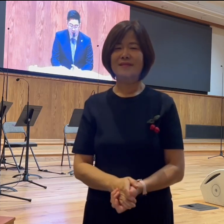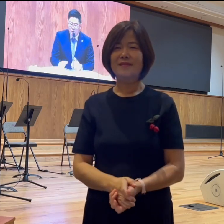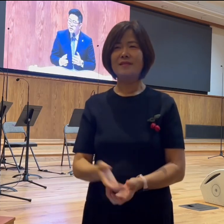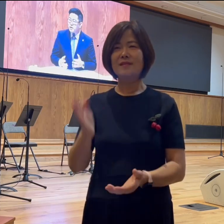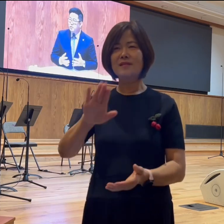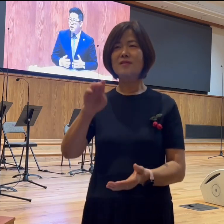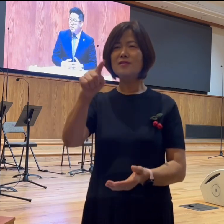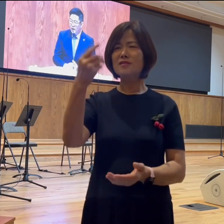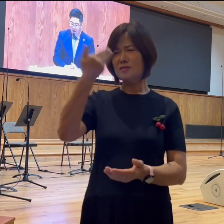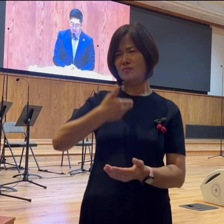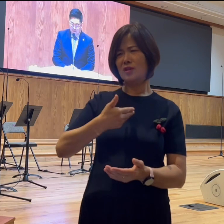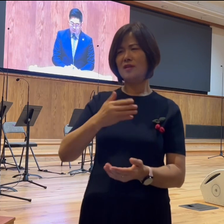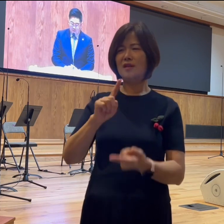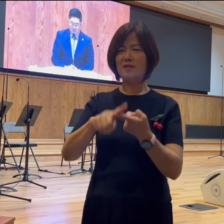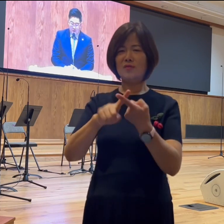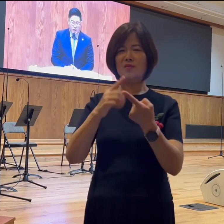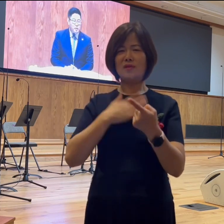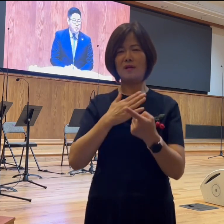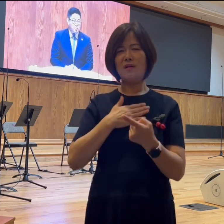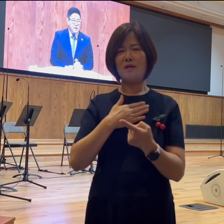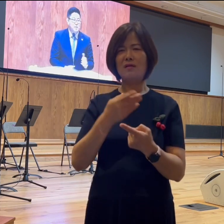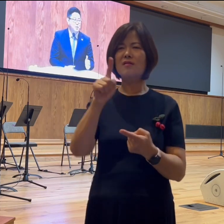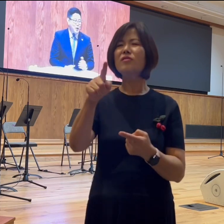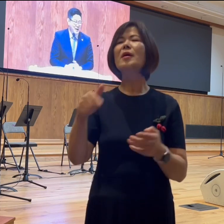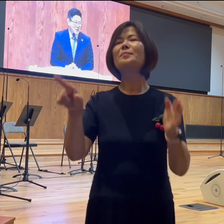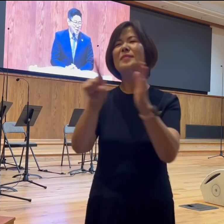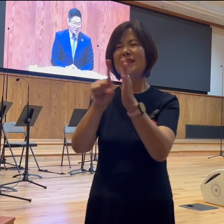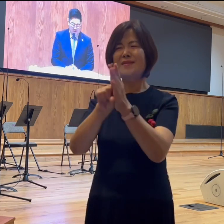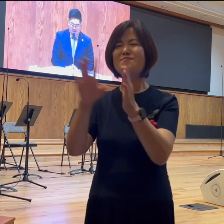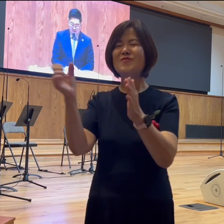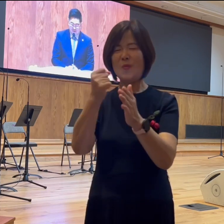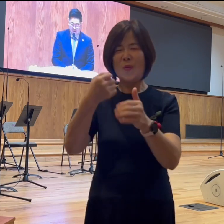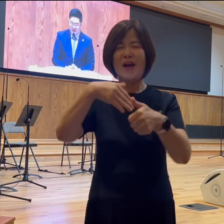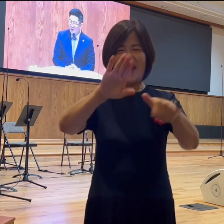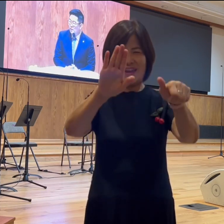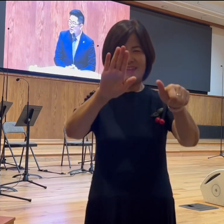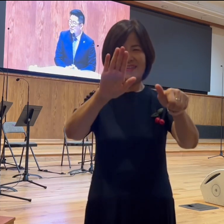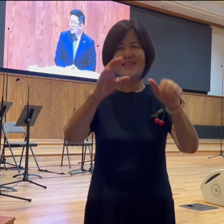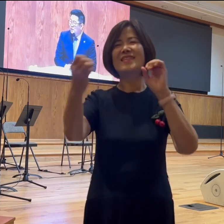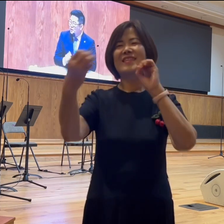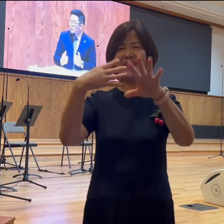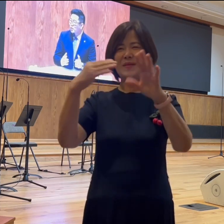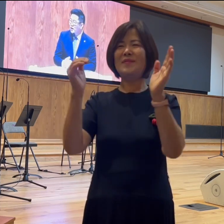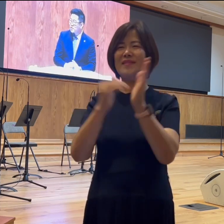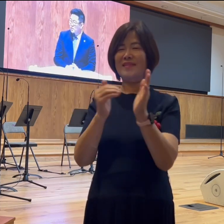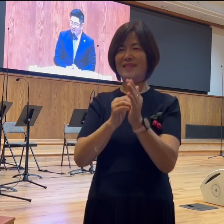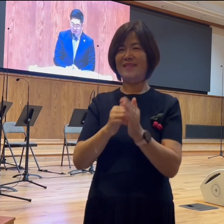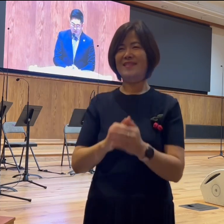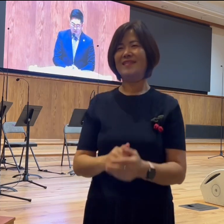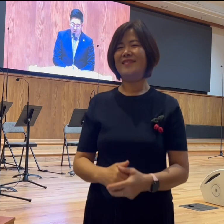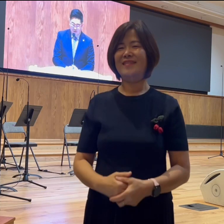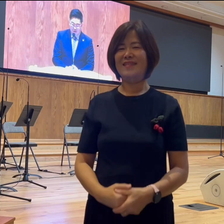그래서 그 질문에는 제가 그건 믿음으로 알죠, 이렇게 대답했습니다. 믿음으로 알죠.